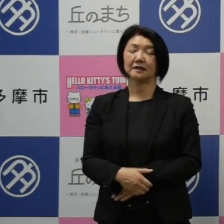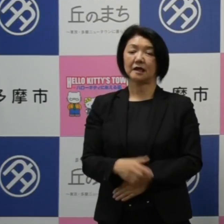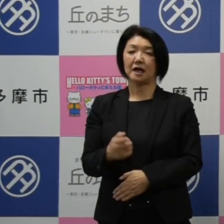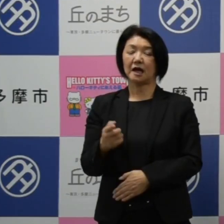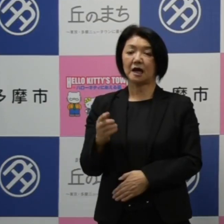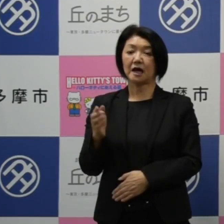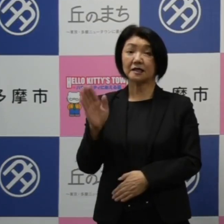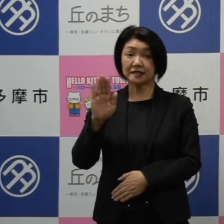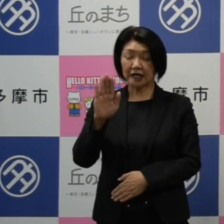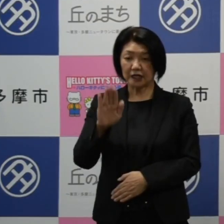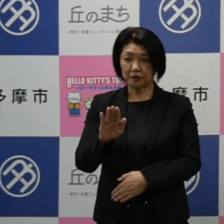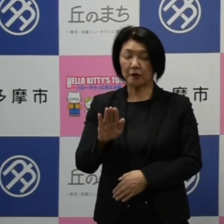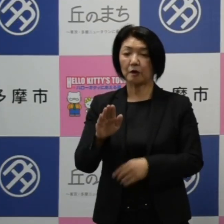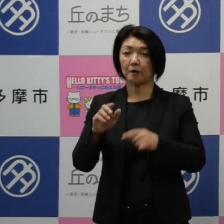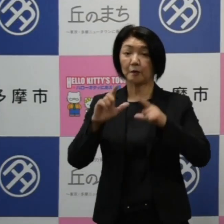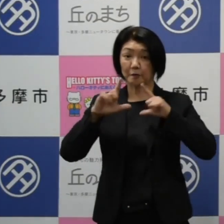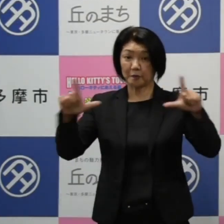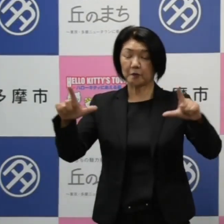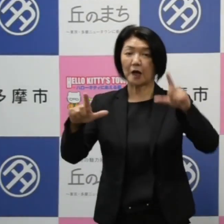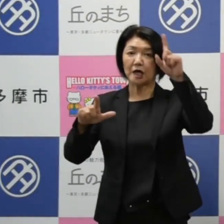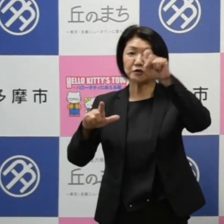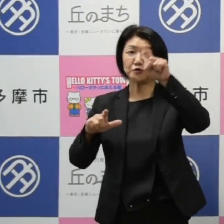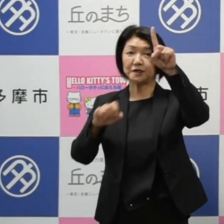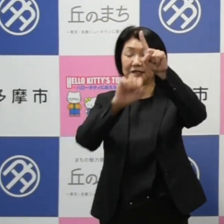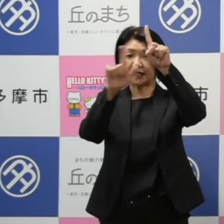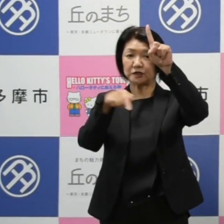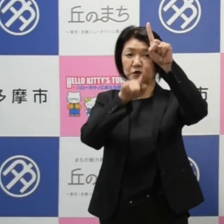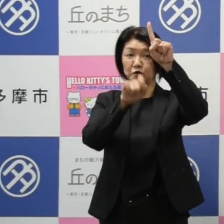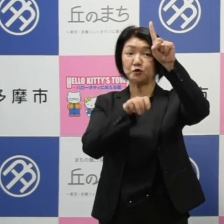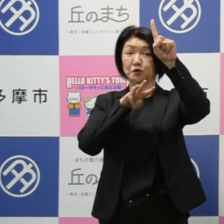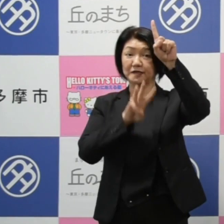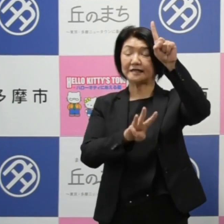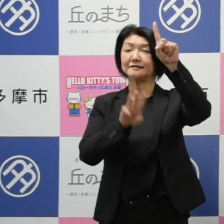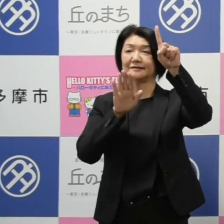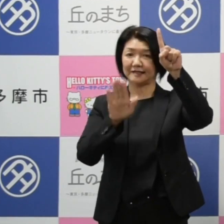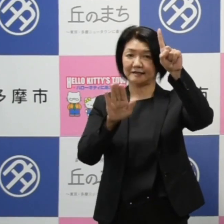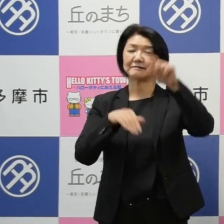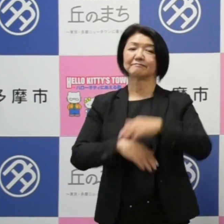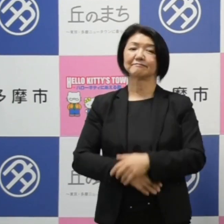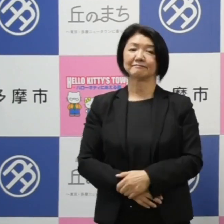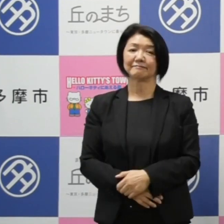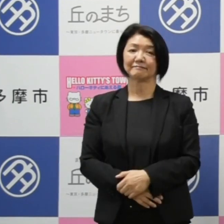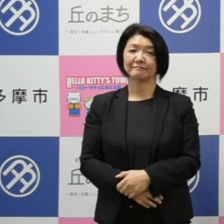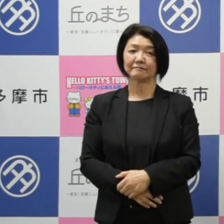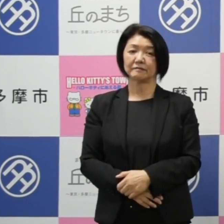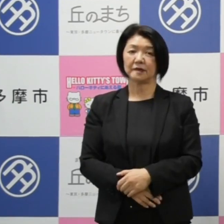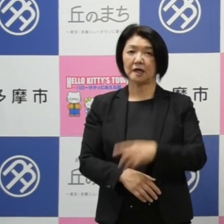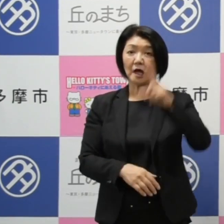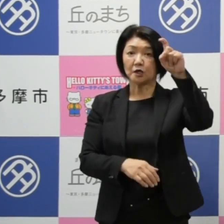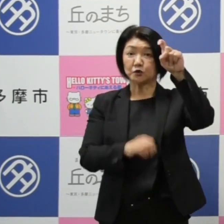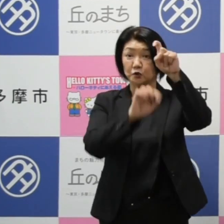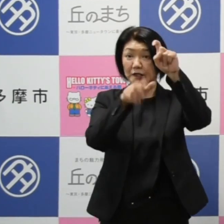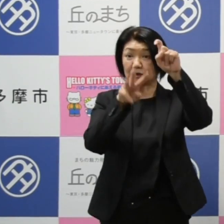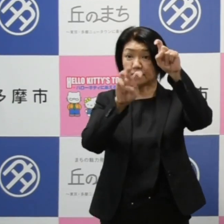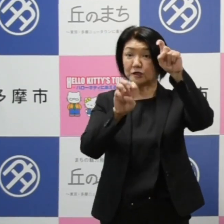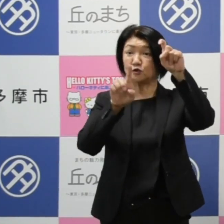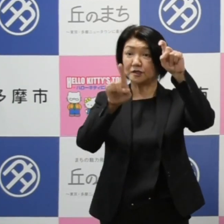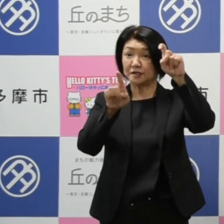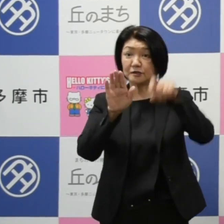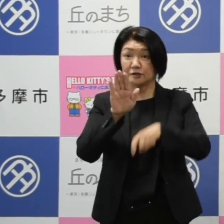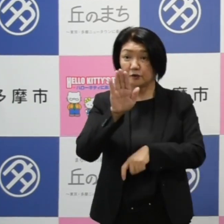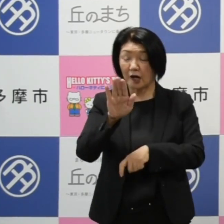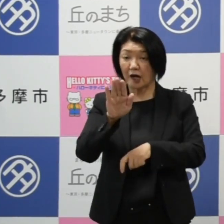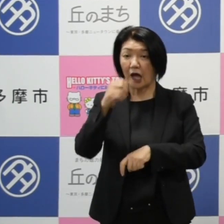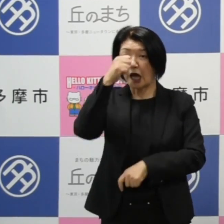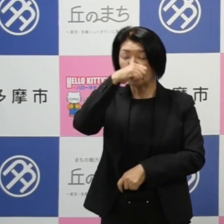次回の配信は11月13日です。10月31日は衆